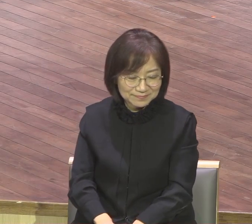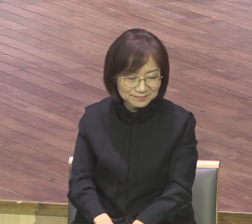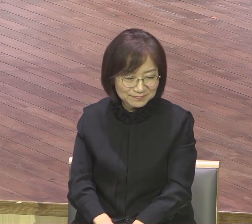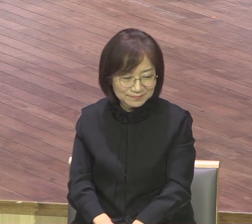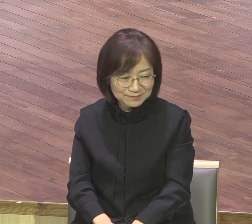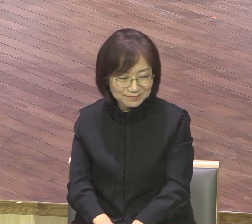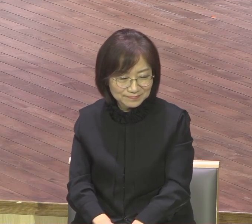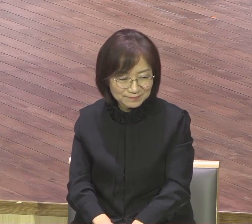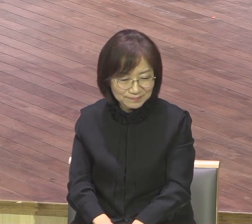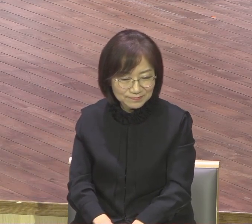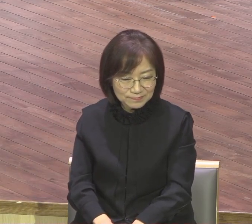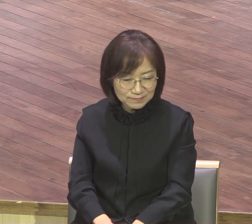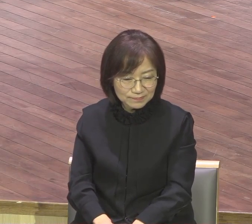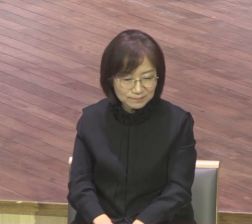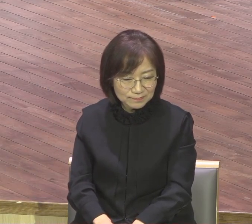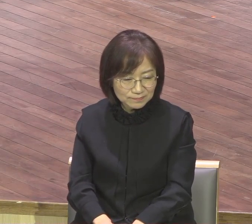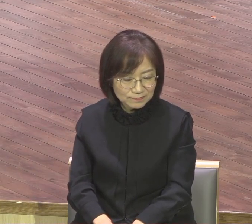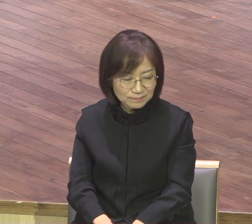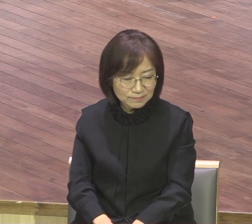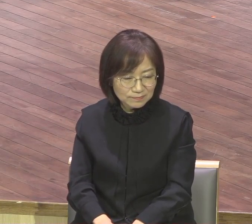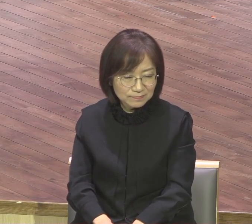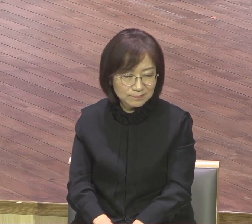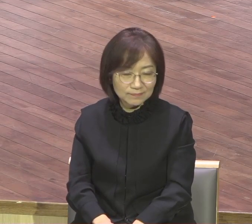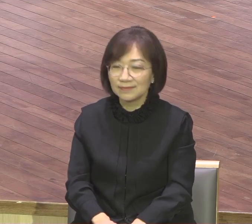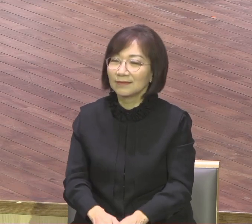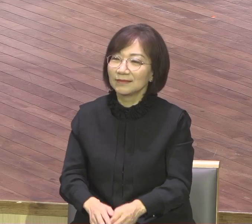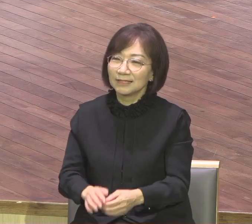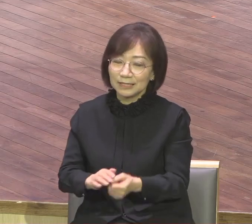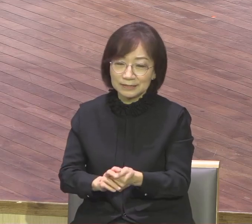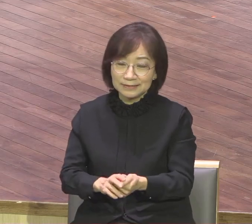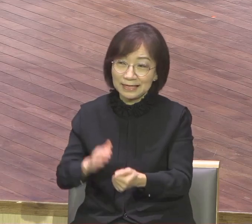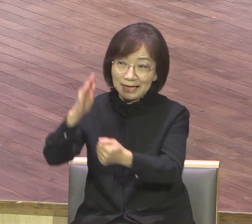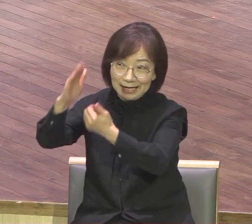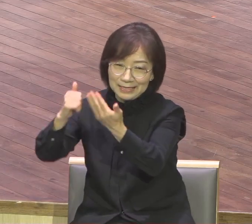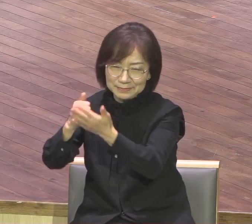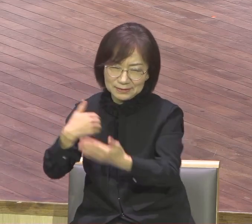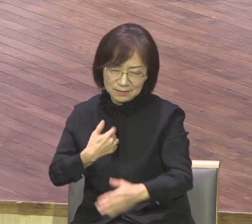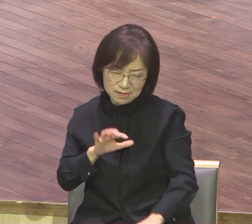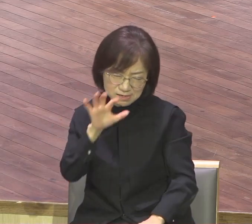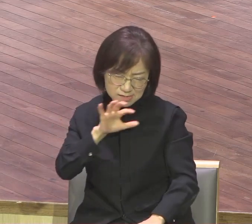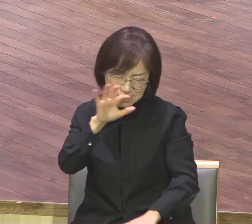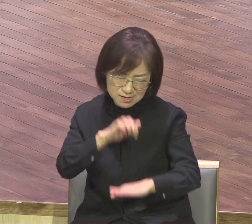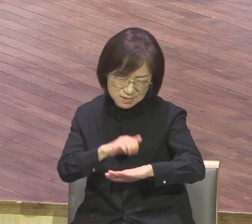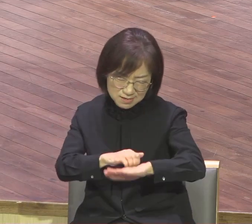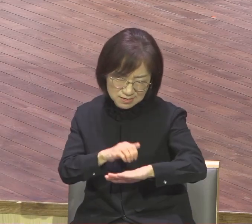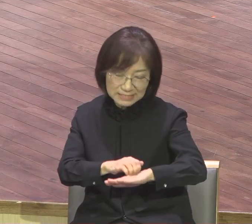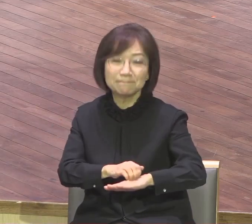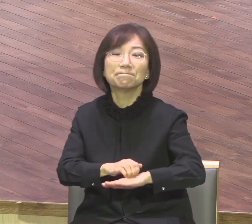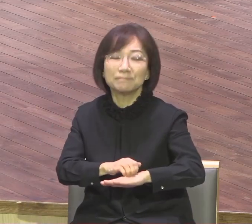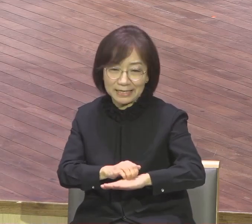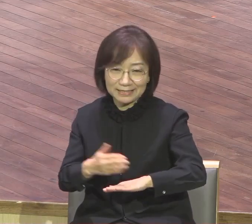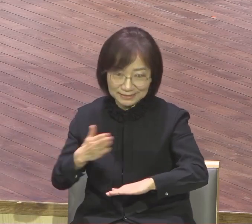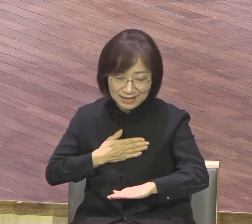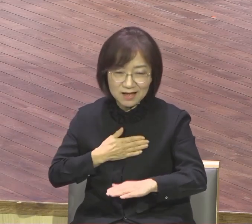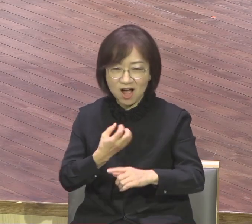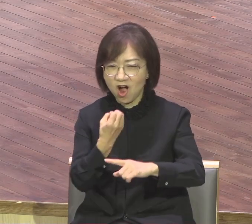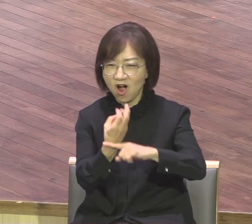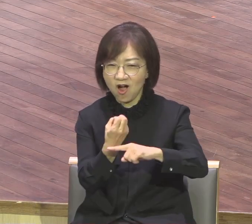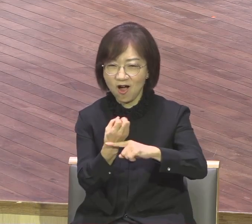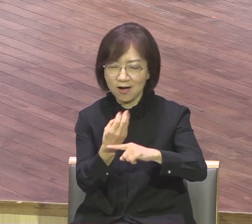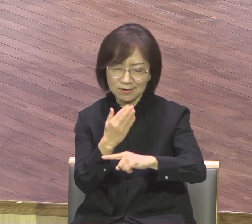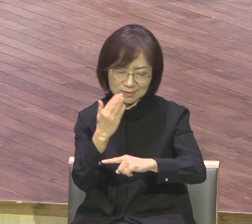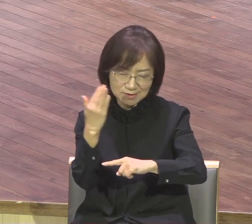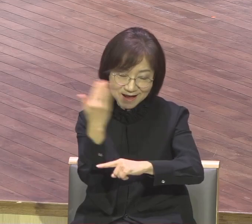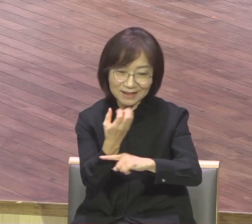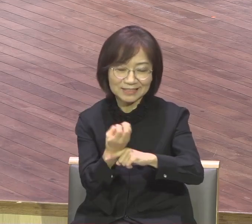그래서 하나님 말씀은 그가 나를 단련하신 후에는 내가 정금같이 나오리라 그러잖아요. Por eso cuando me entrene nosotros saldremos